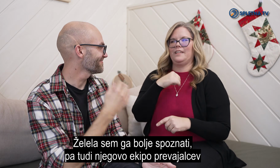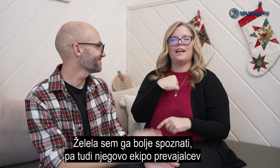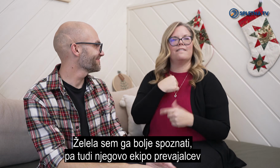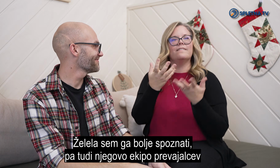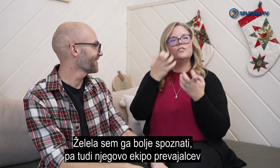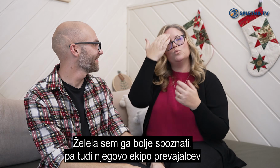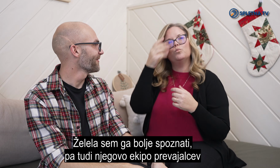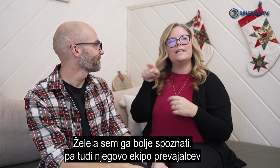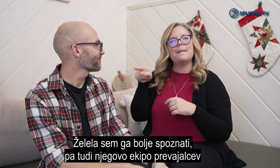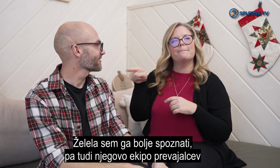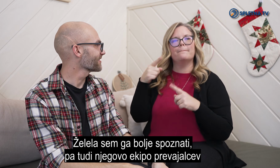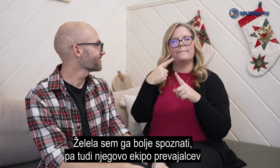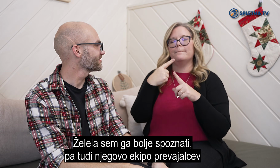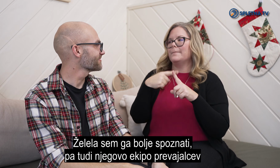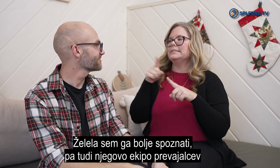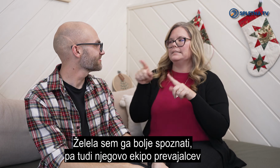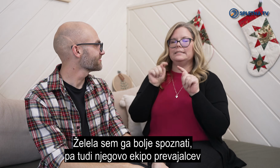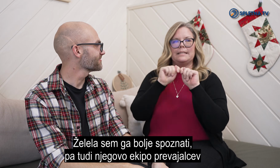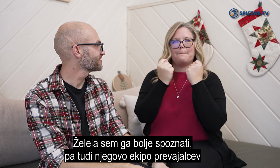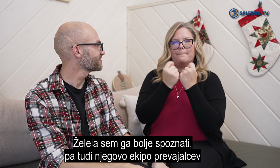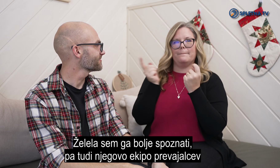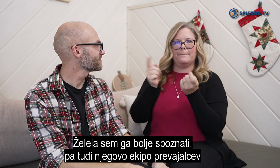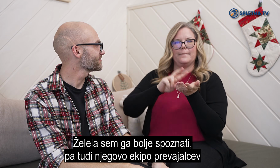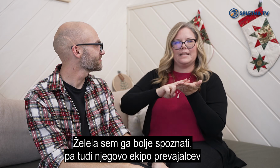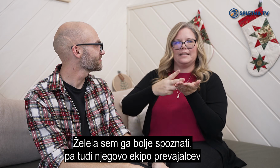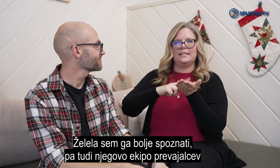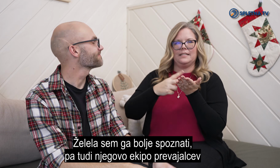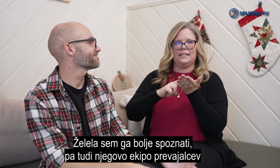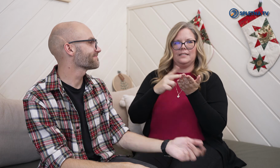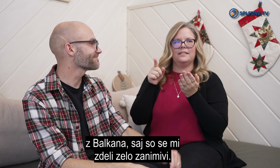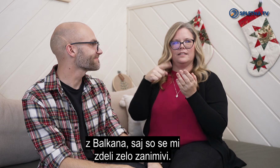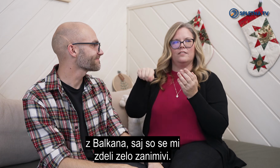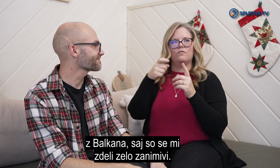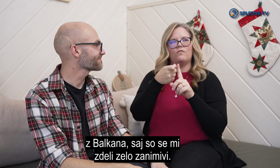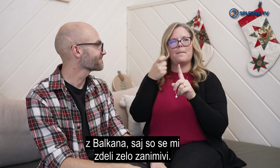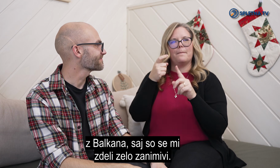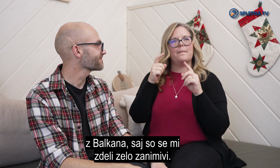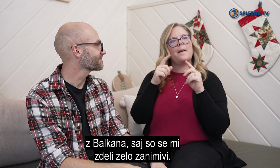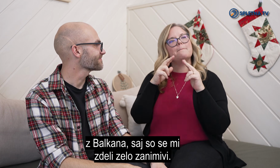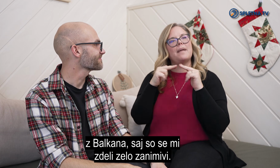Želela sem ga bolje spoznati, pa tudi njegovo ekipo prevajalcev z Balkana, saj so se mi zdeli zelo zanimivi.